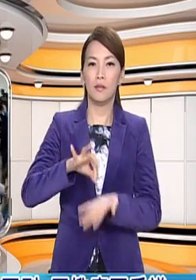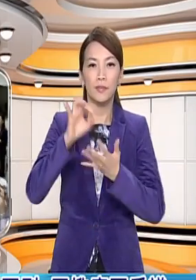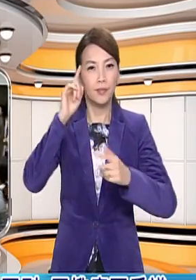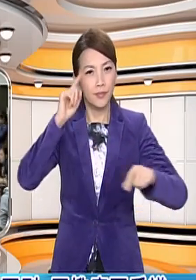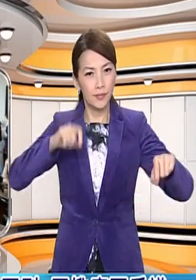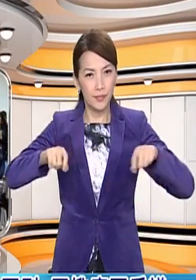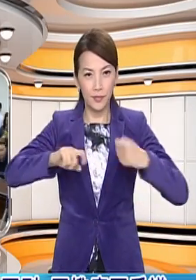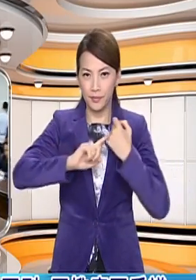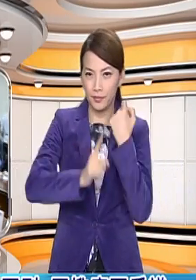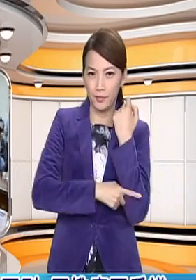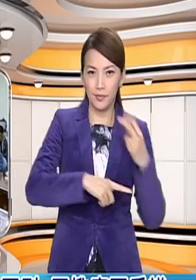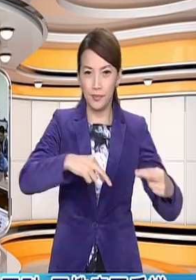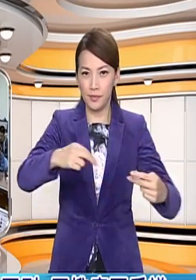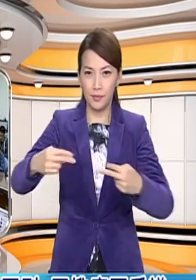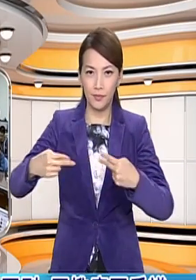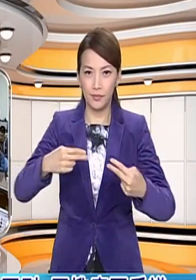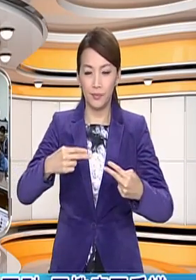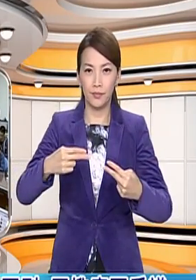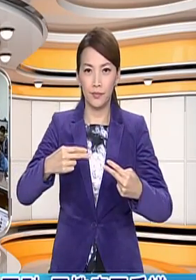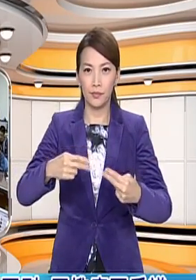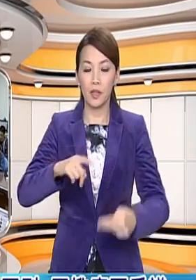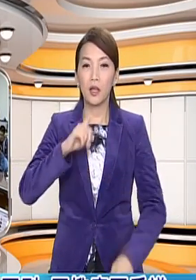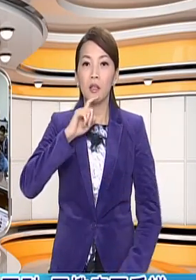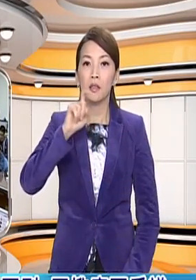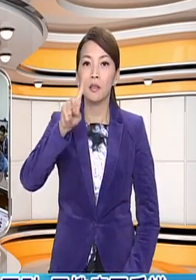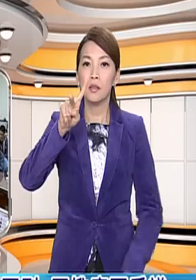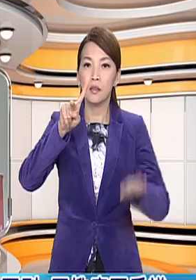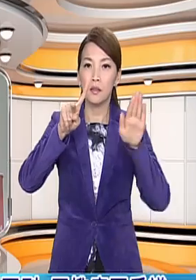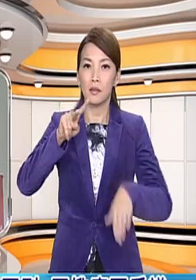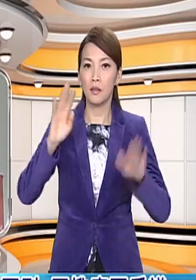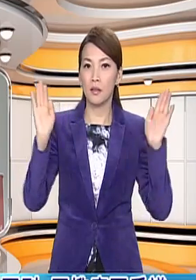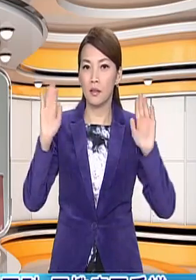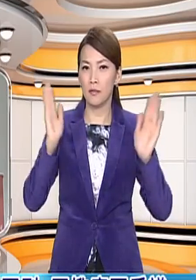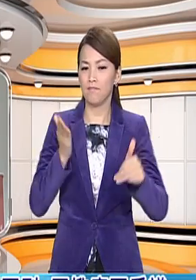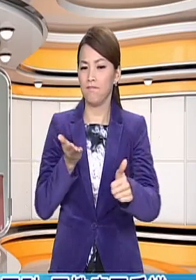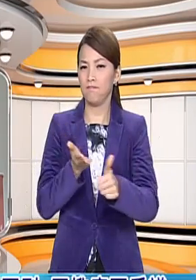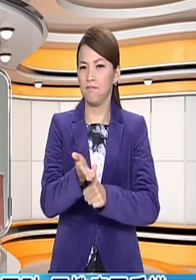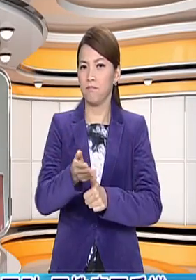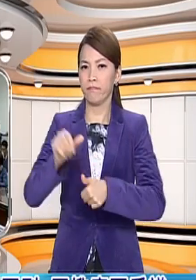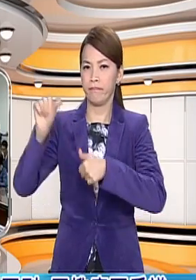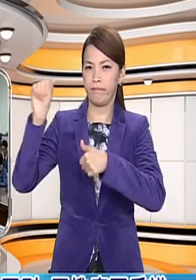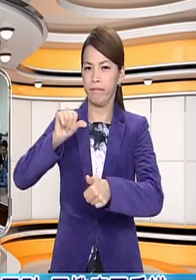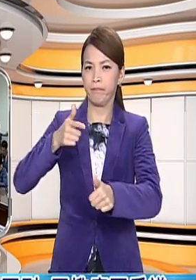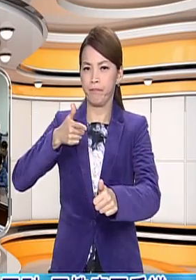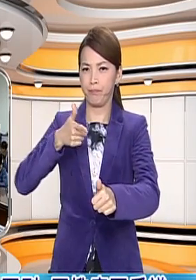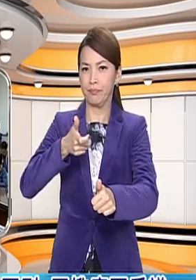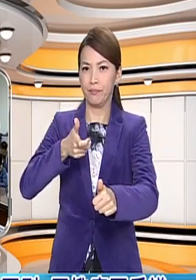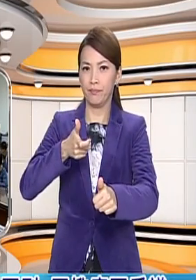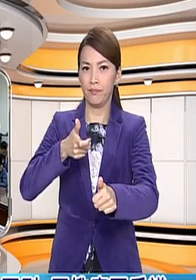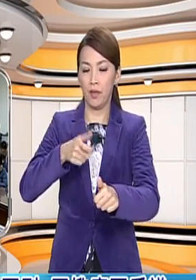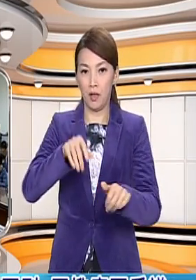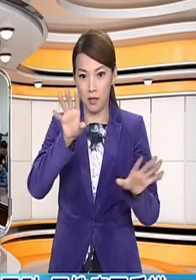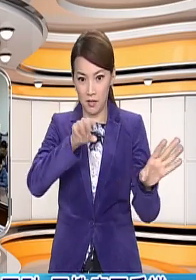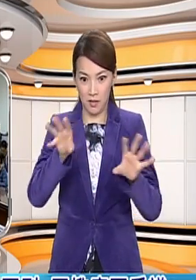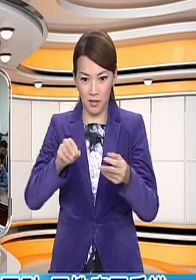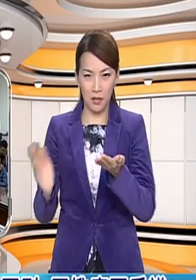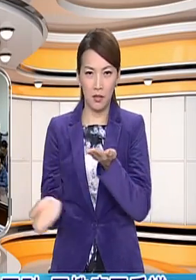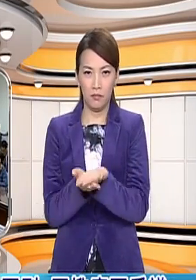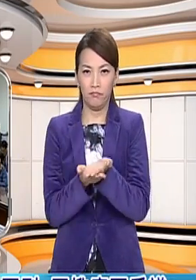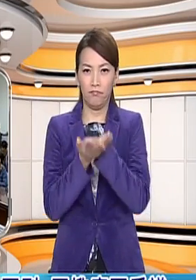立委王玉敏提案要修法，将随机杀害12岁以下孩童者判处